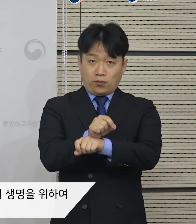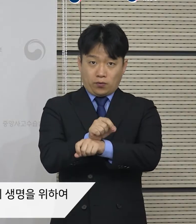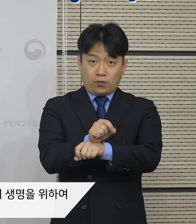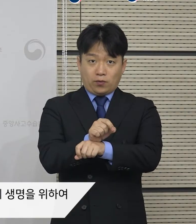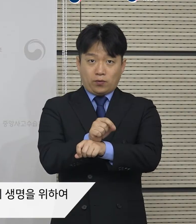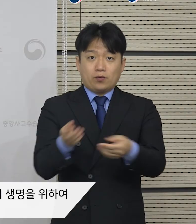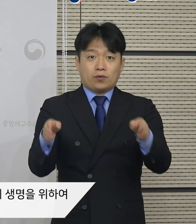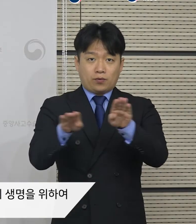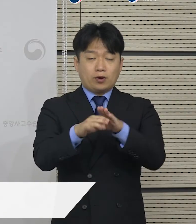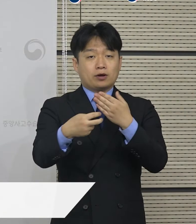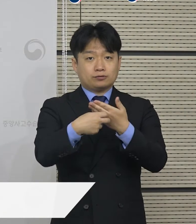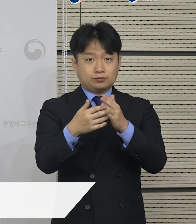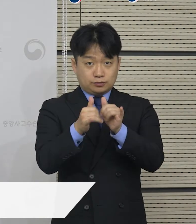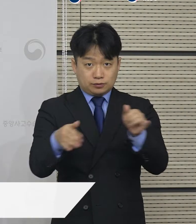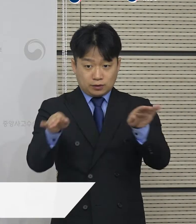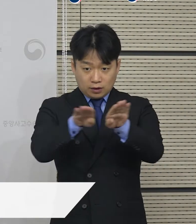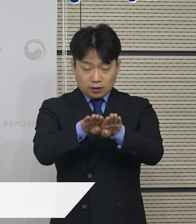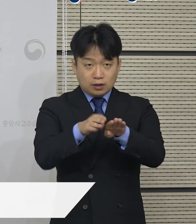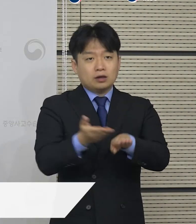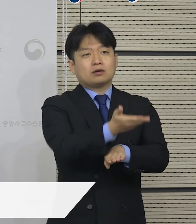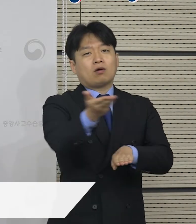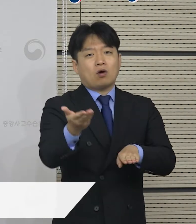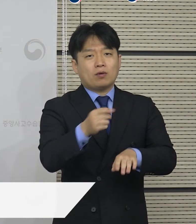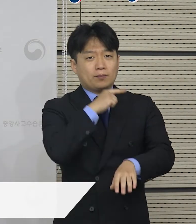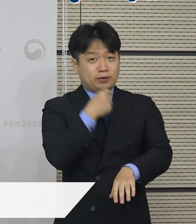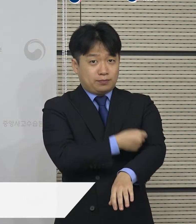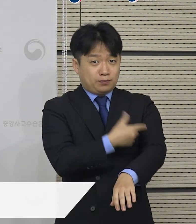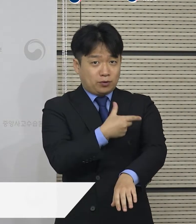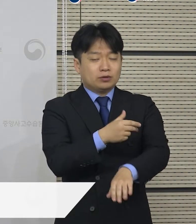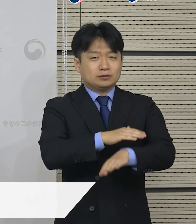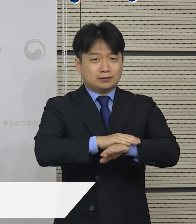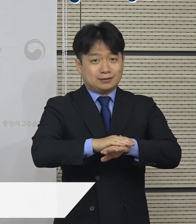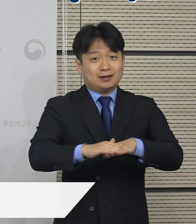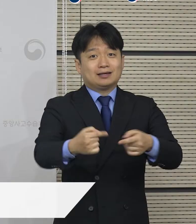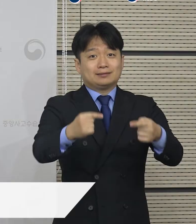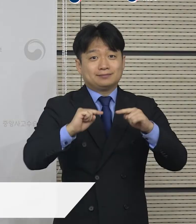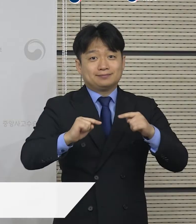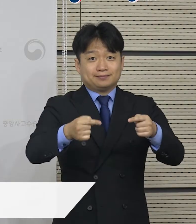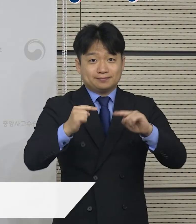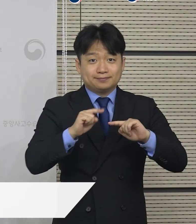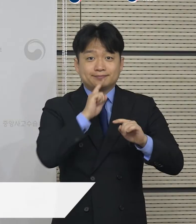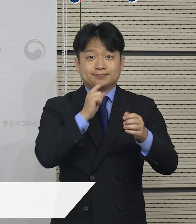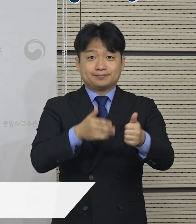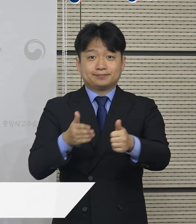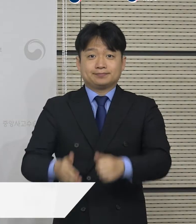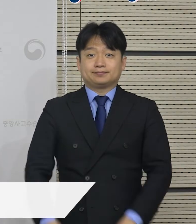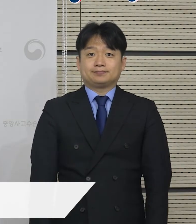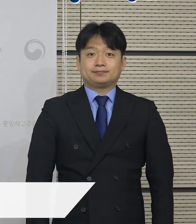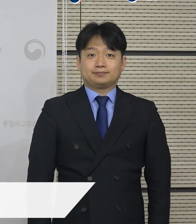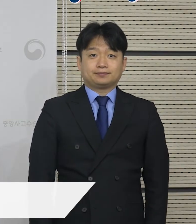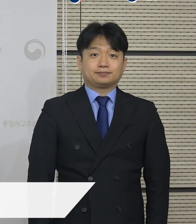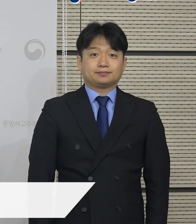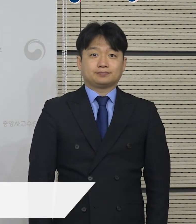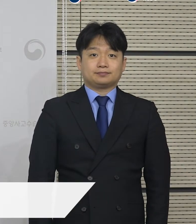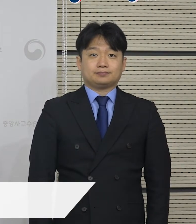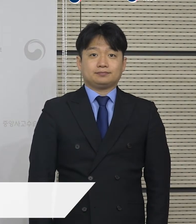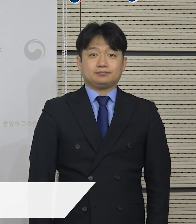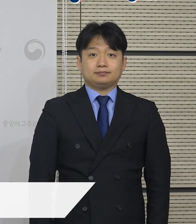그리고 국민 여러분들께서 헌혈에 적극 동참하여 주실 것을 간곡히 요청드립니다.